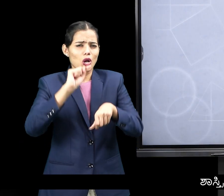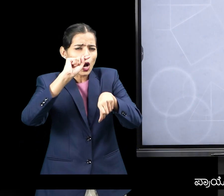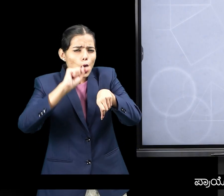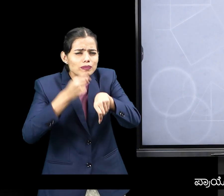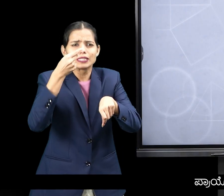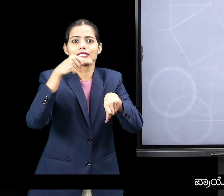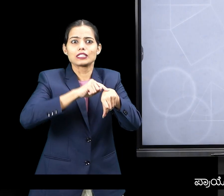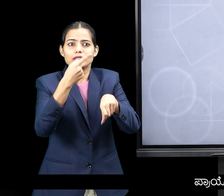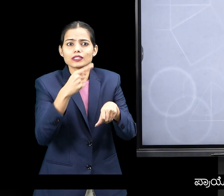ಪ್ರಾಯೋಗಿಕ ವಿಧಾನ.